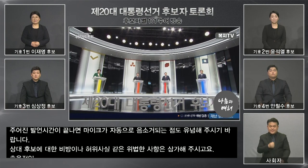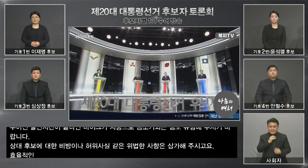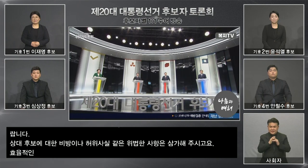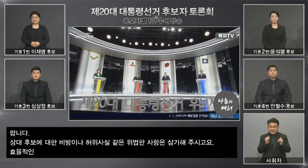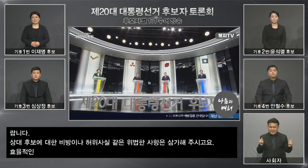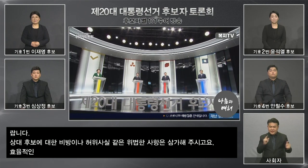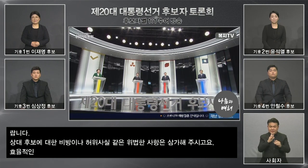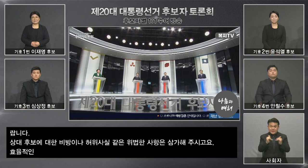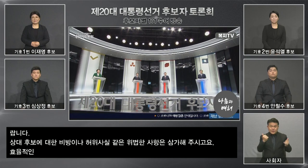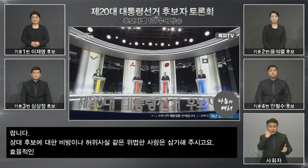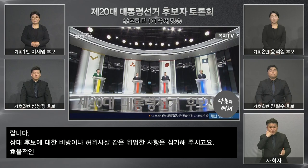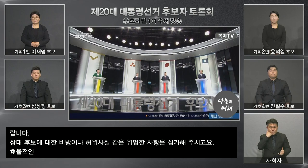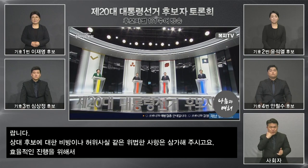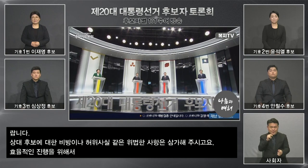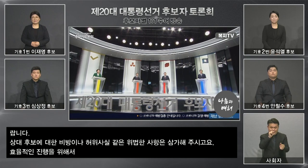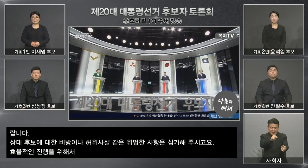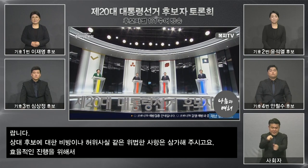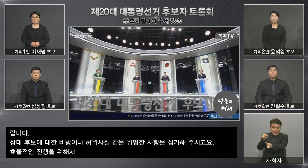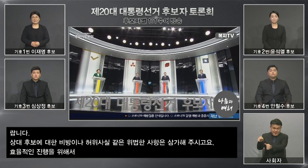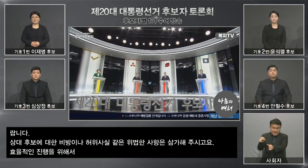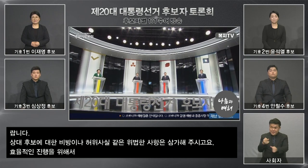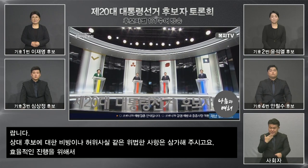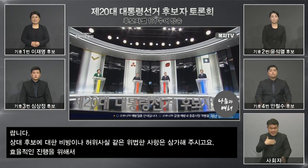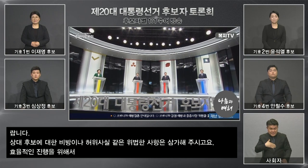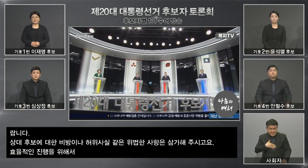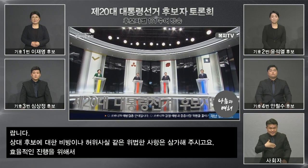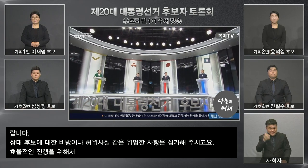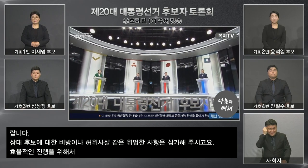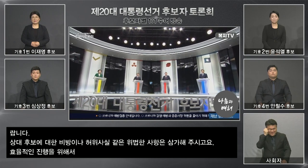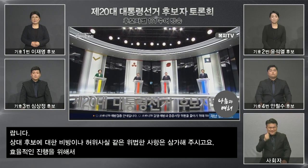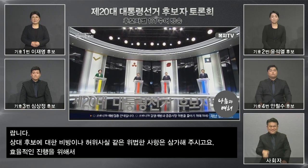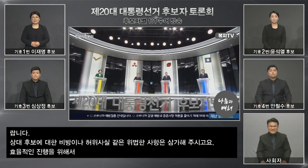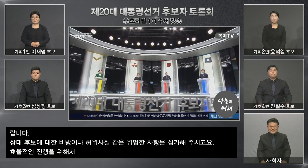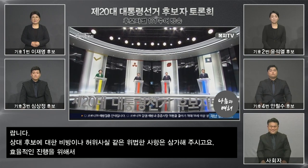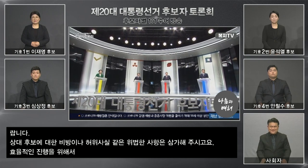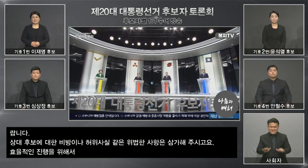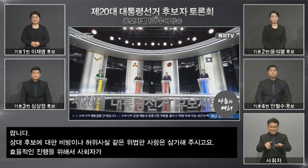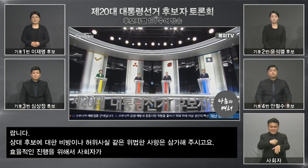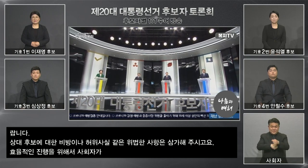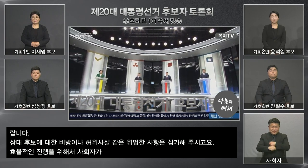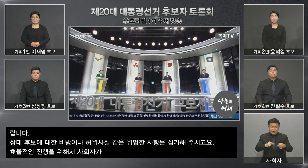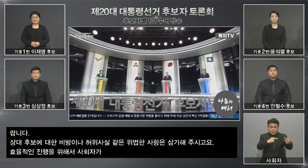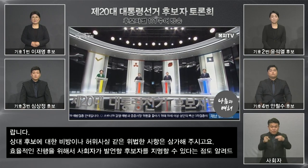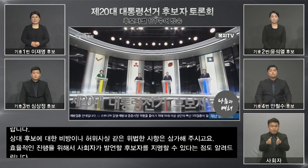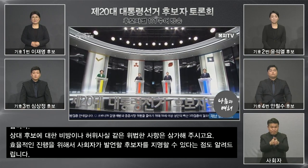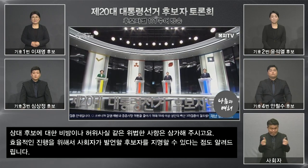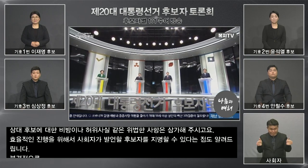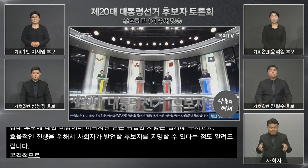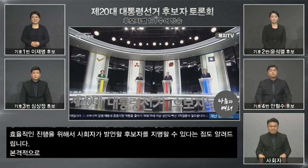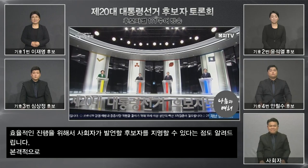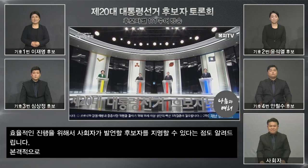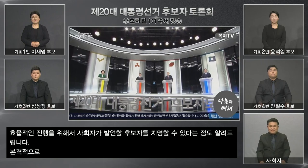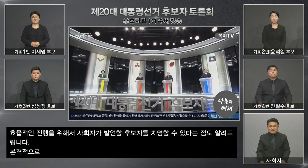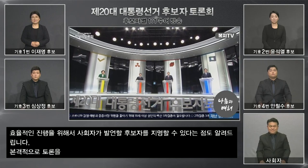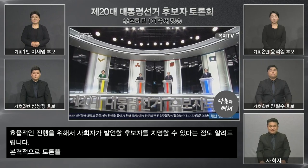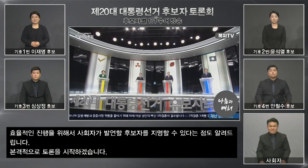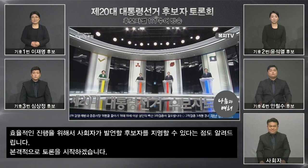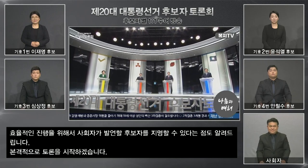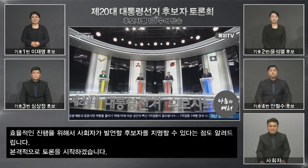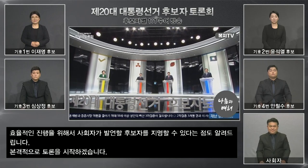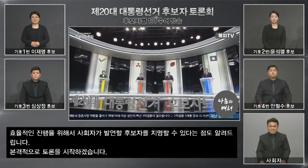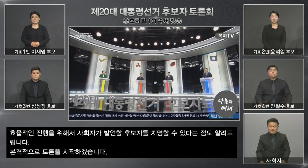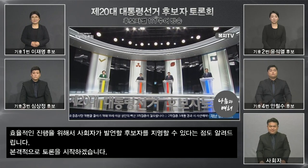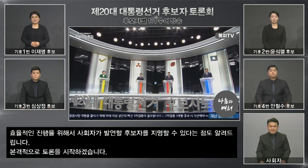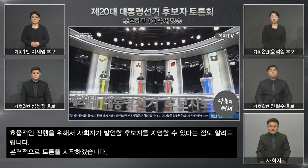발언할 후보자를 지명할 수 있다는 점도 알려드립니다. 그럼 본격적으로 토론을 시작하겠습니다. 사회자